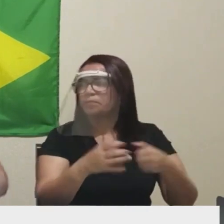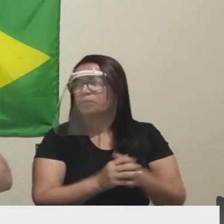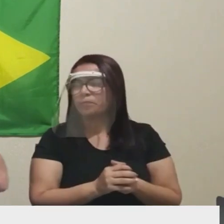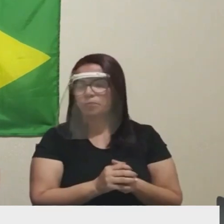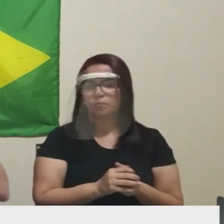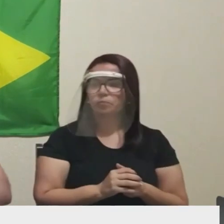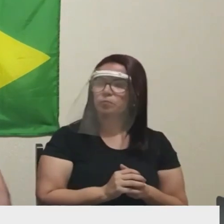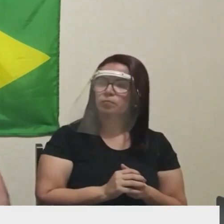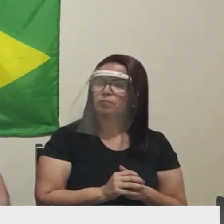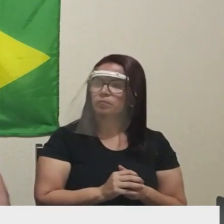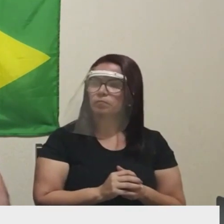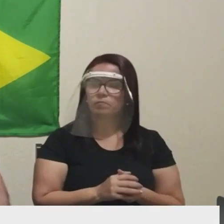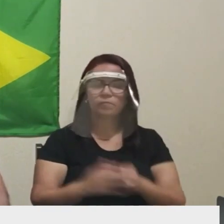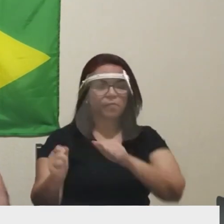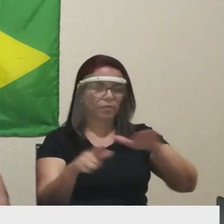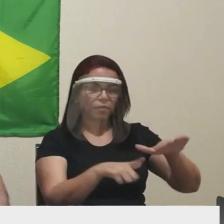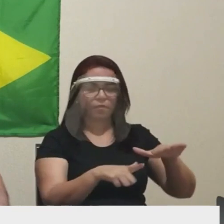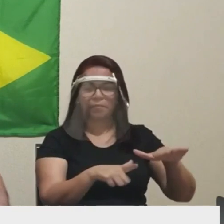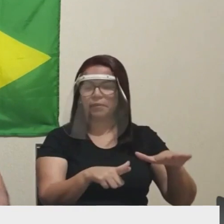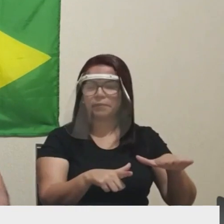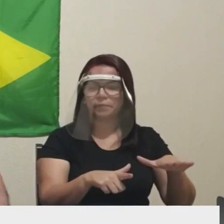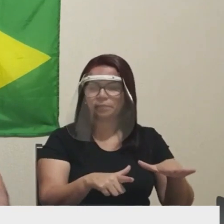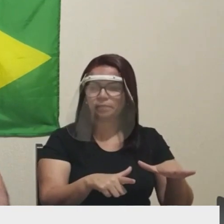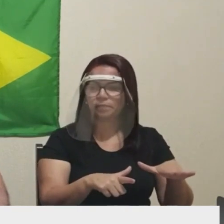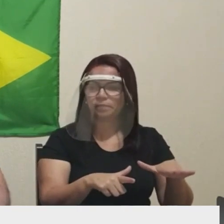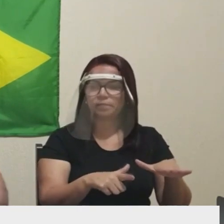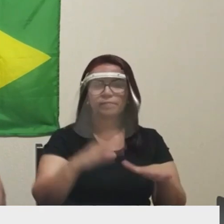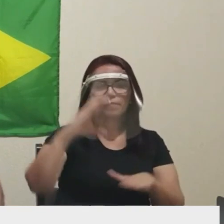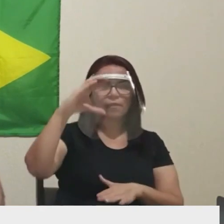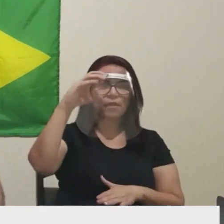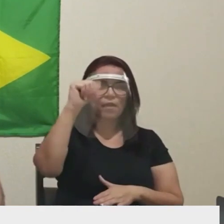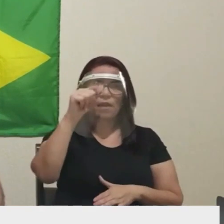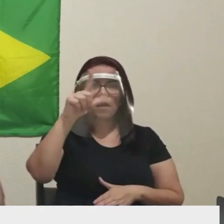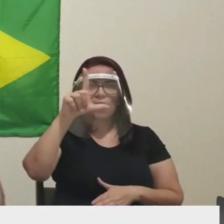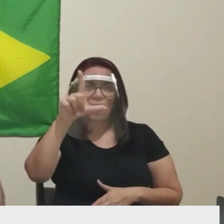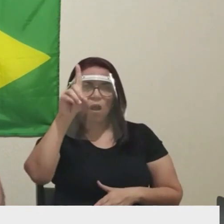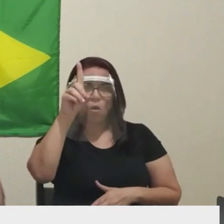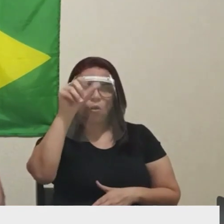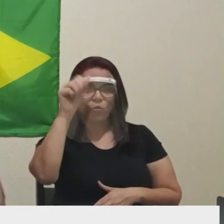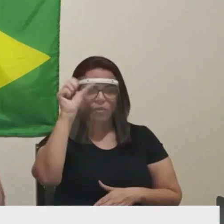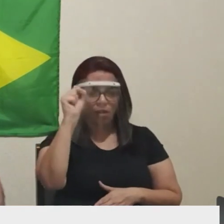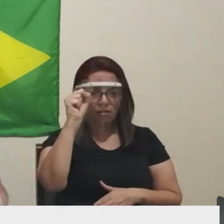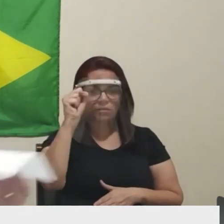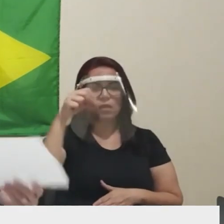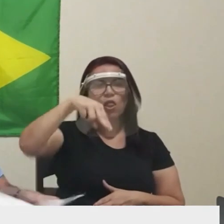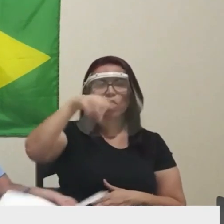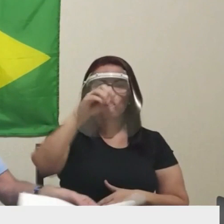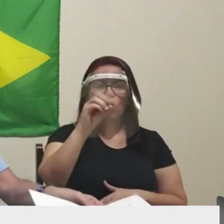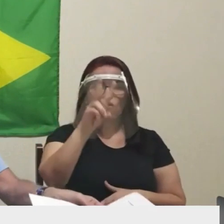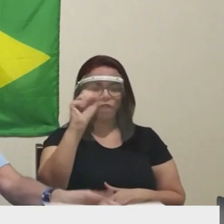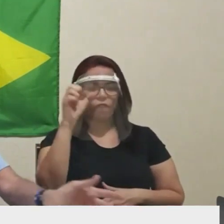Mas vamos em frente. Tive a semana na em Caldas Novas, inauguramos uma usina